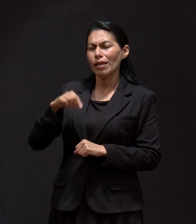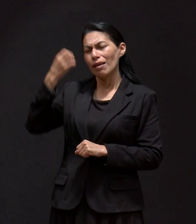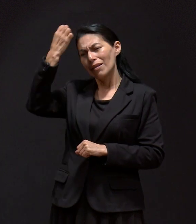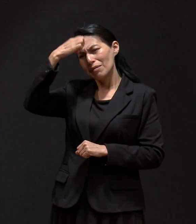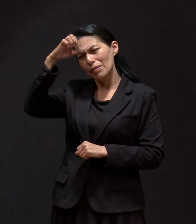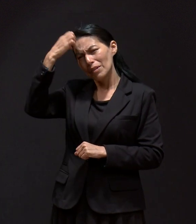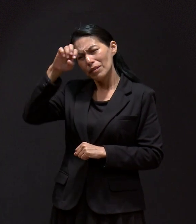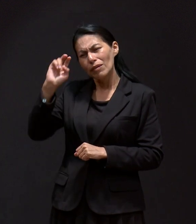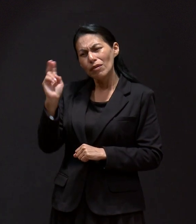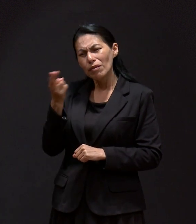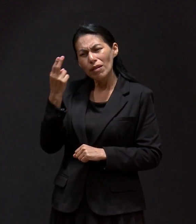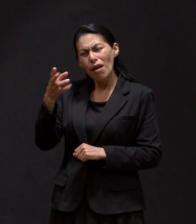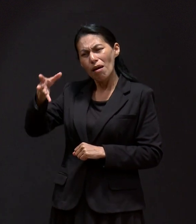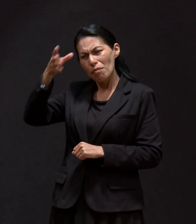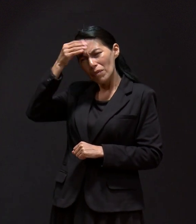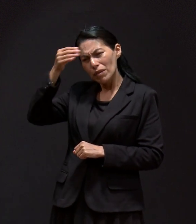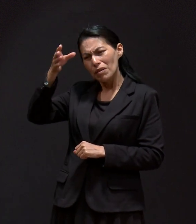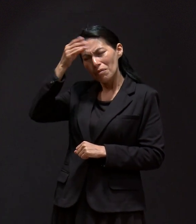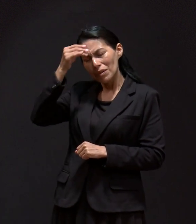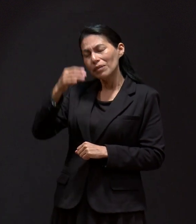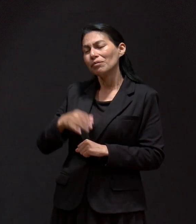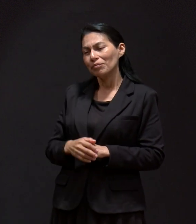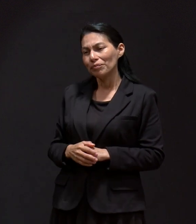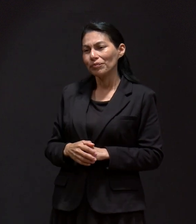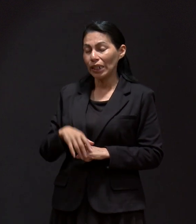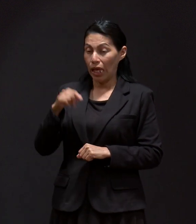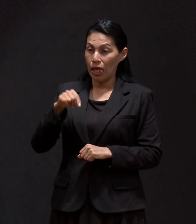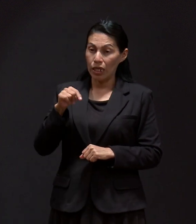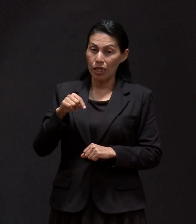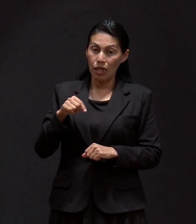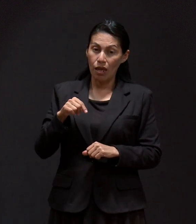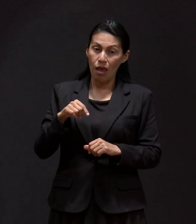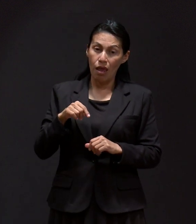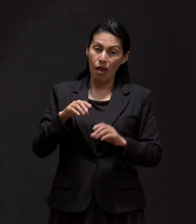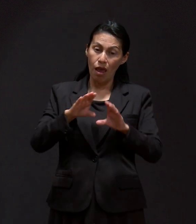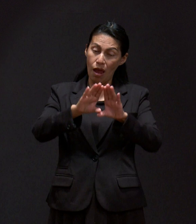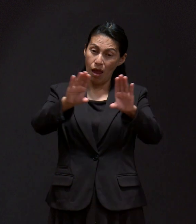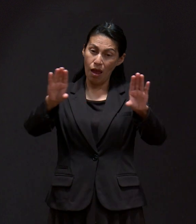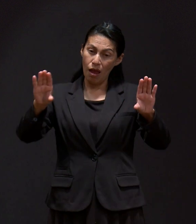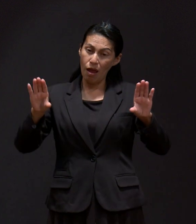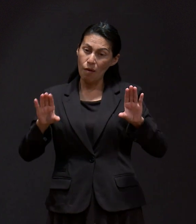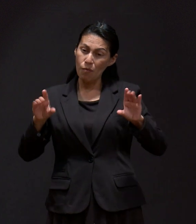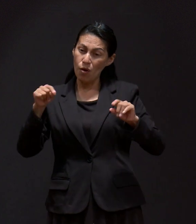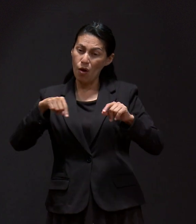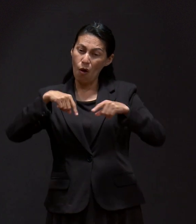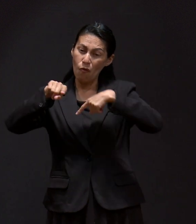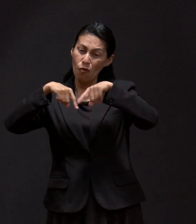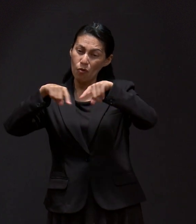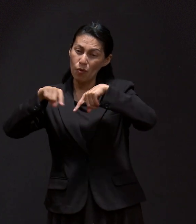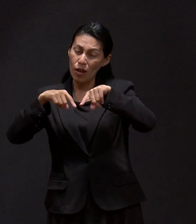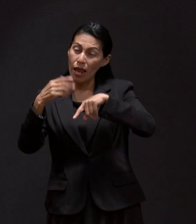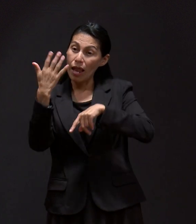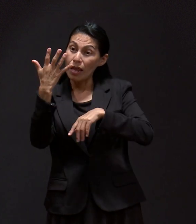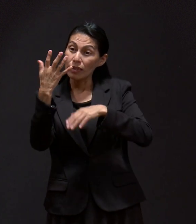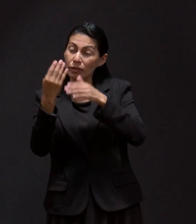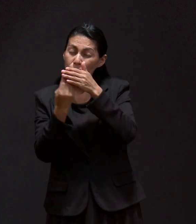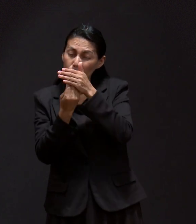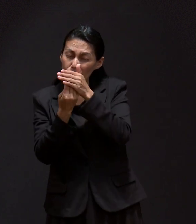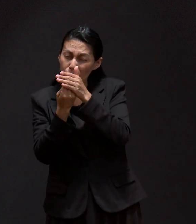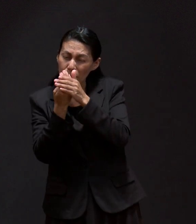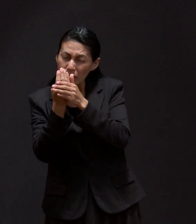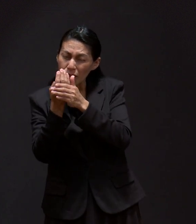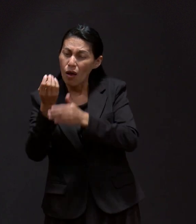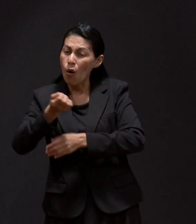de la universidad también aquí en aquí en la universidad en el campo de fútbol se hacía un bando de oración a las 5 de la mañana